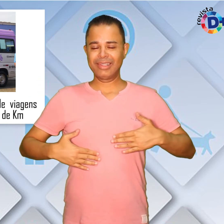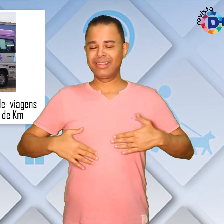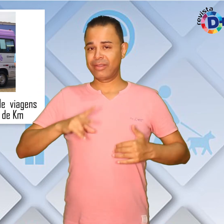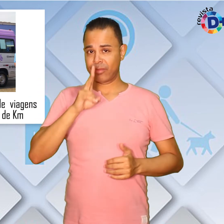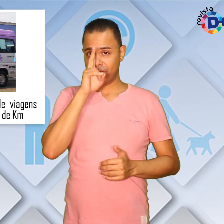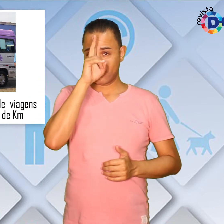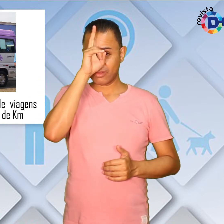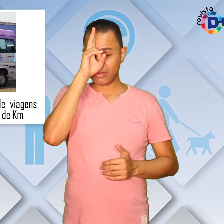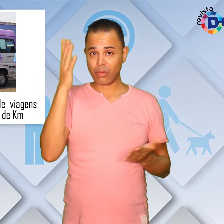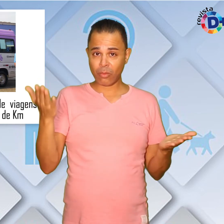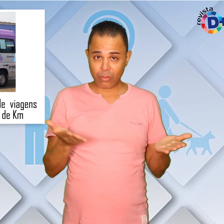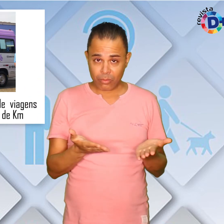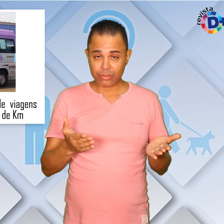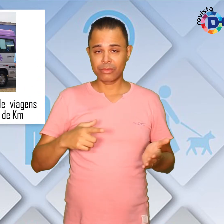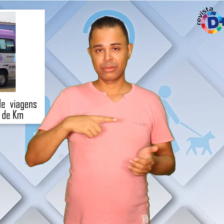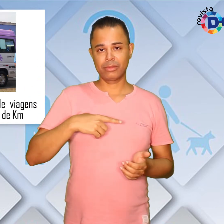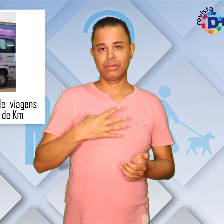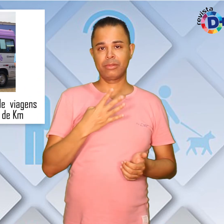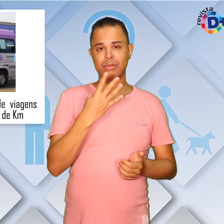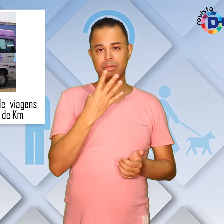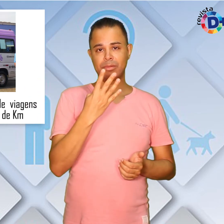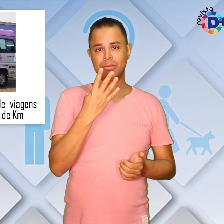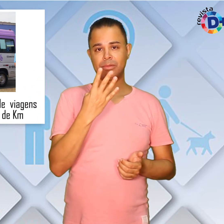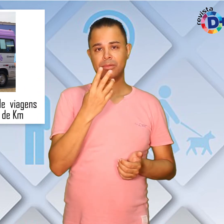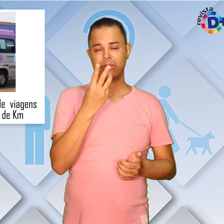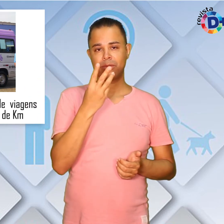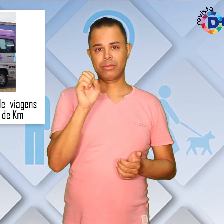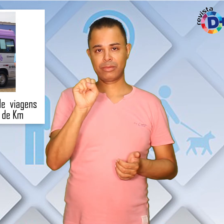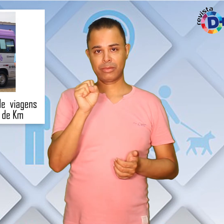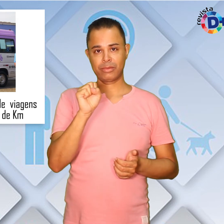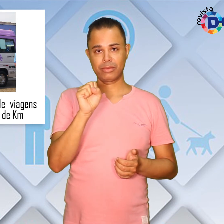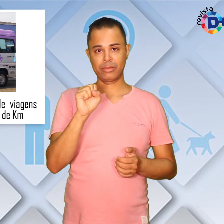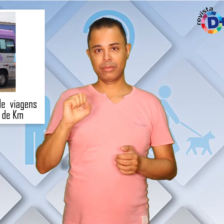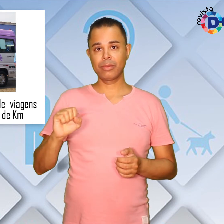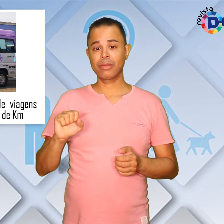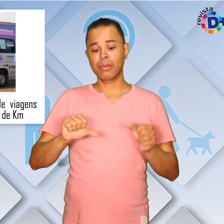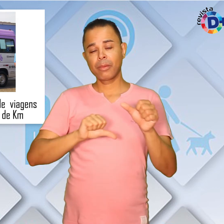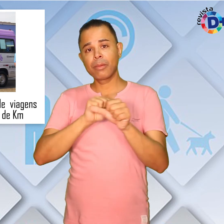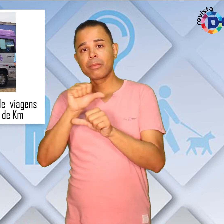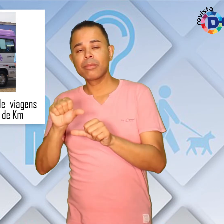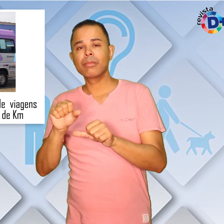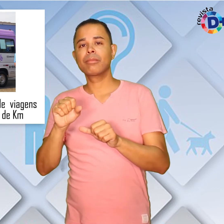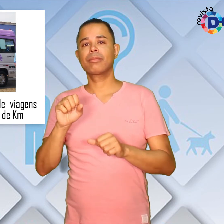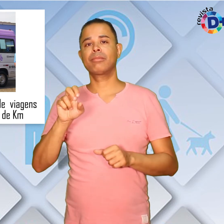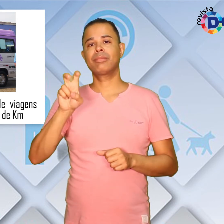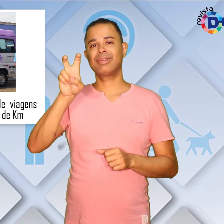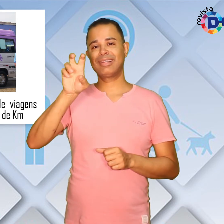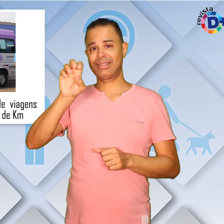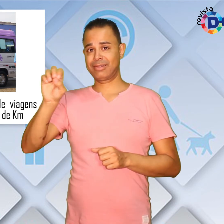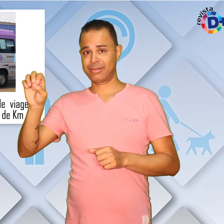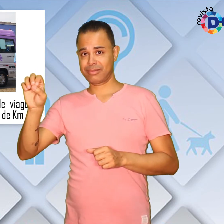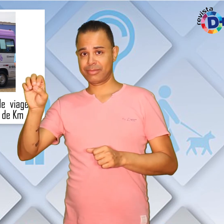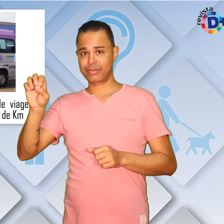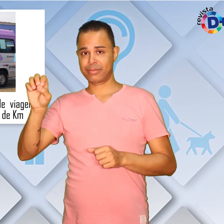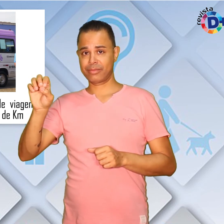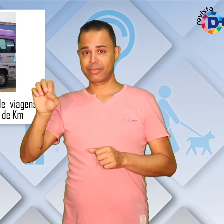atuais 438 para 500 vans com um milhão e 200 mil